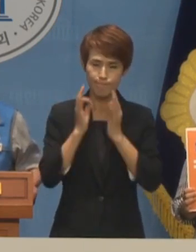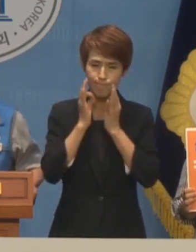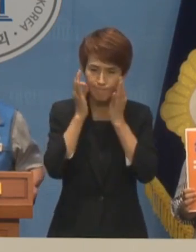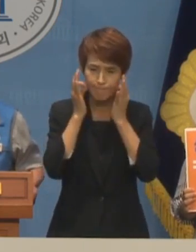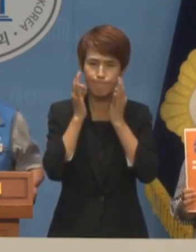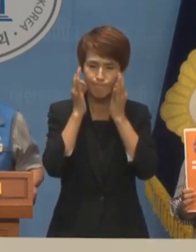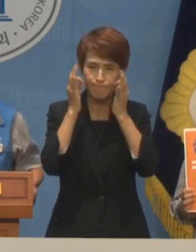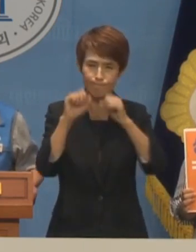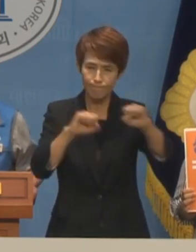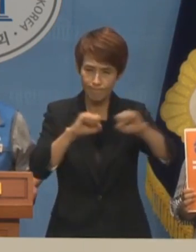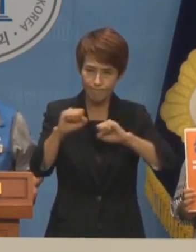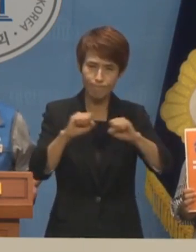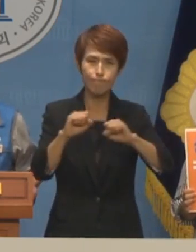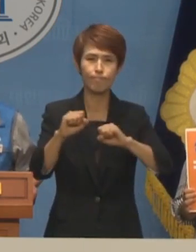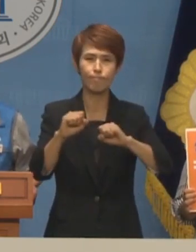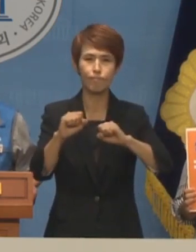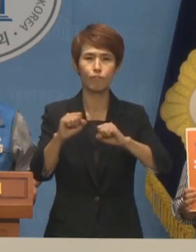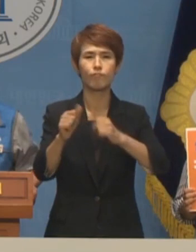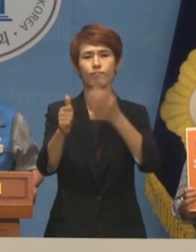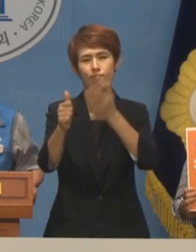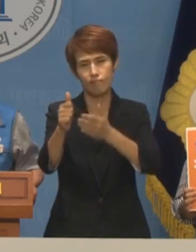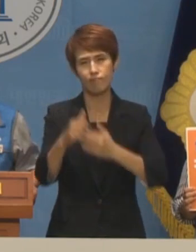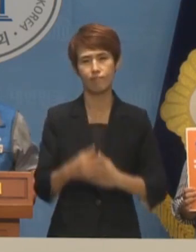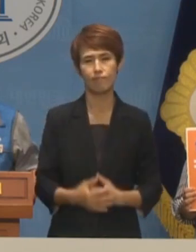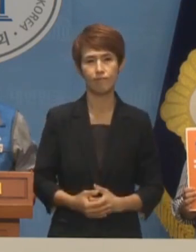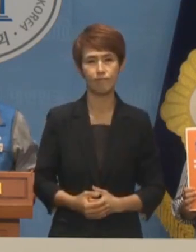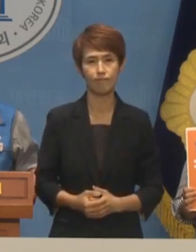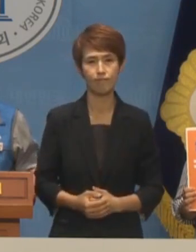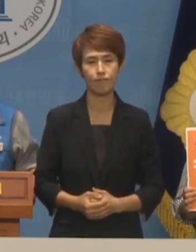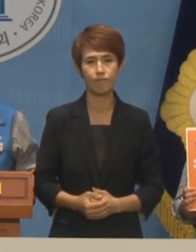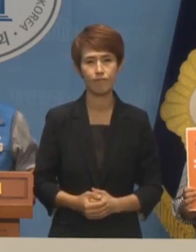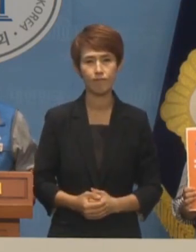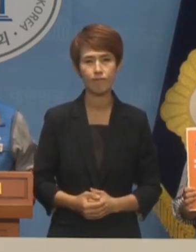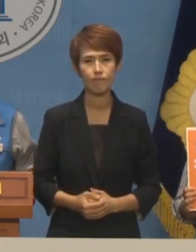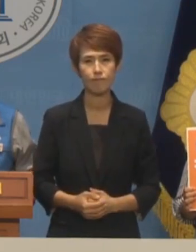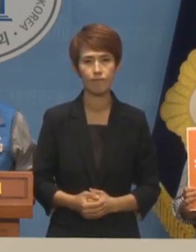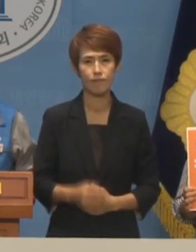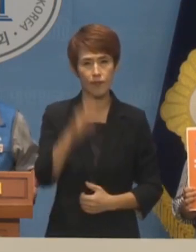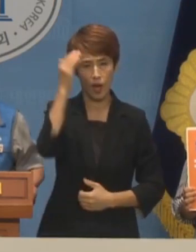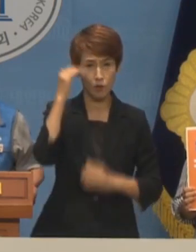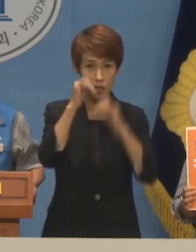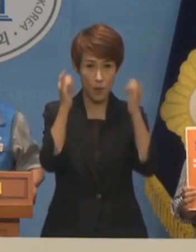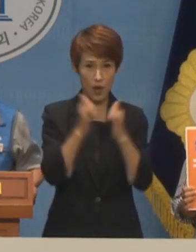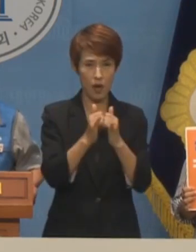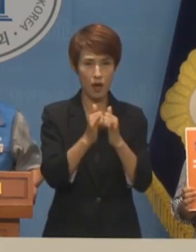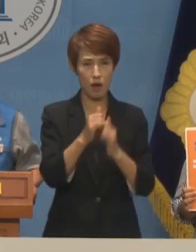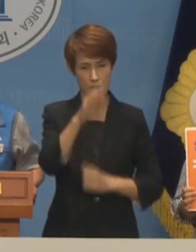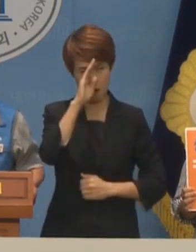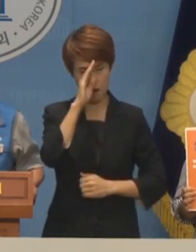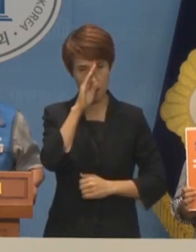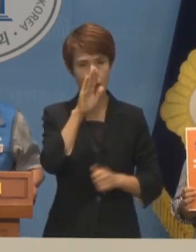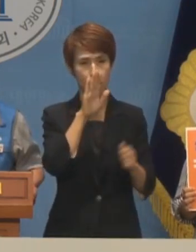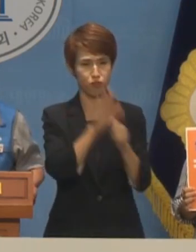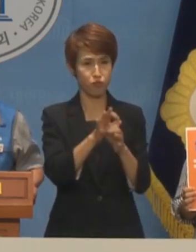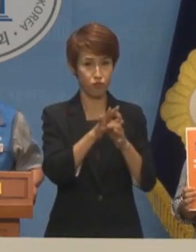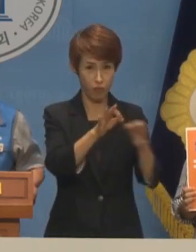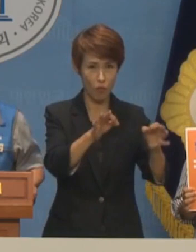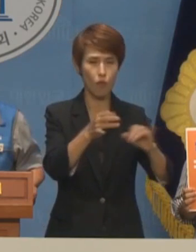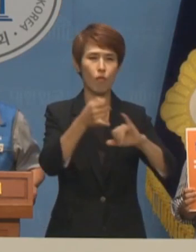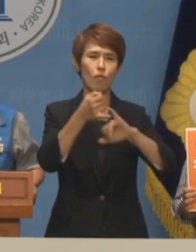적극적으로 나서주실 것을 간곡히 부탁드리면서 반드시 한국 사회 상병수당 조속히